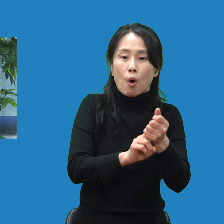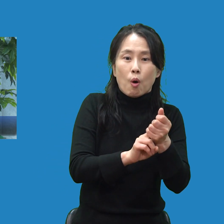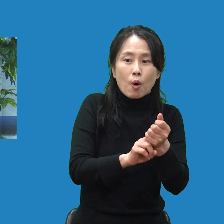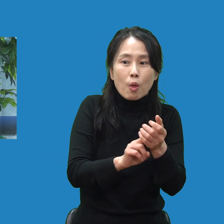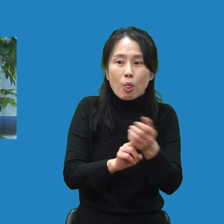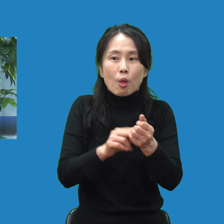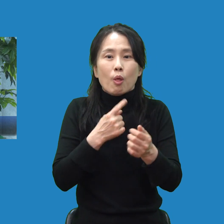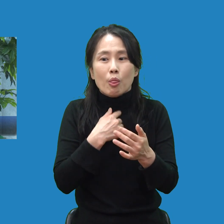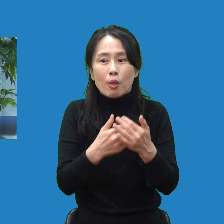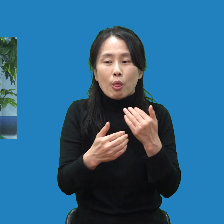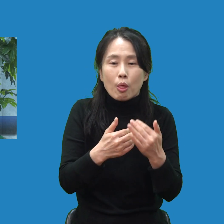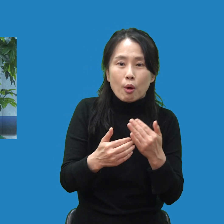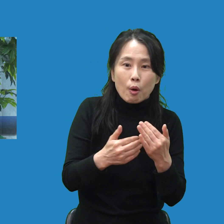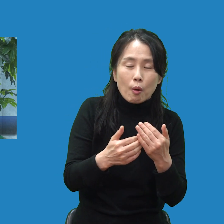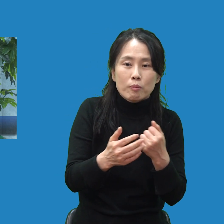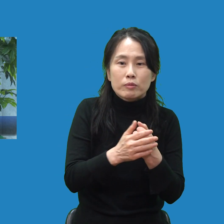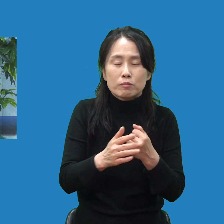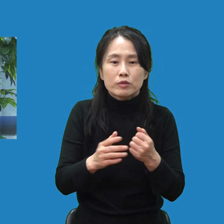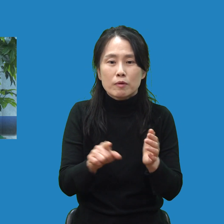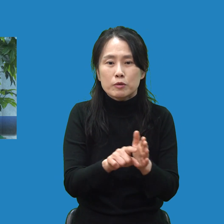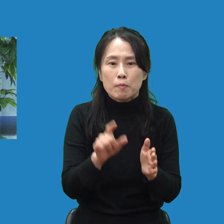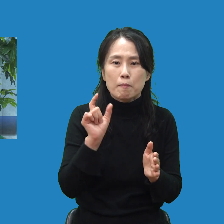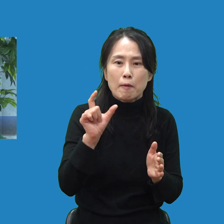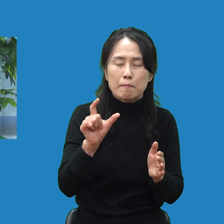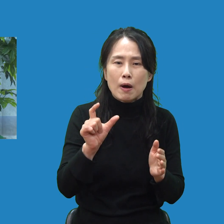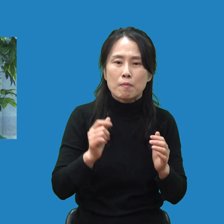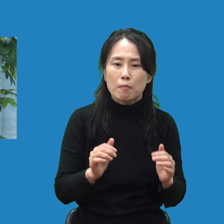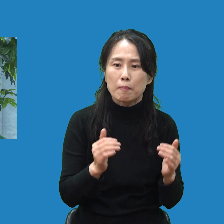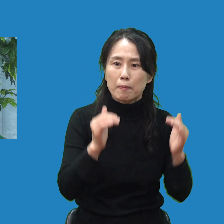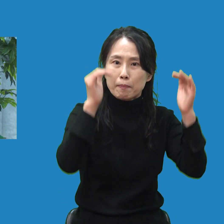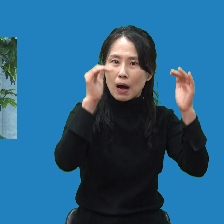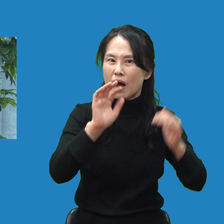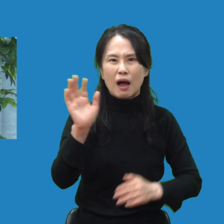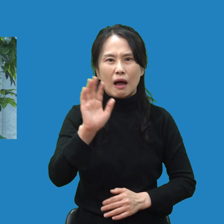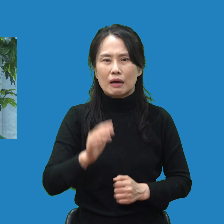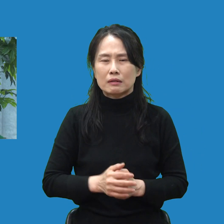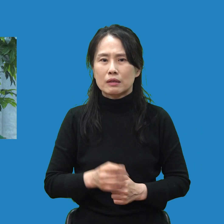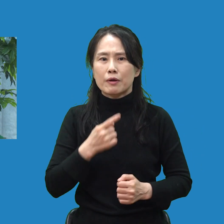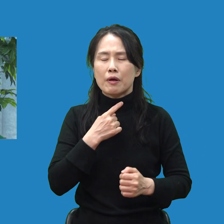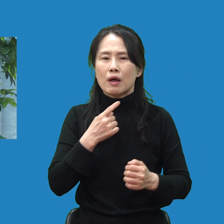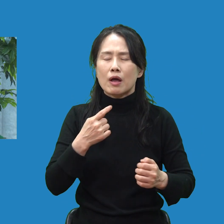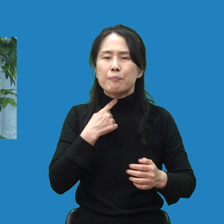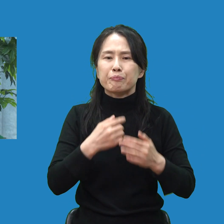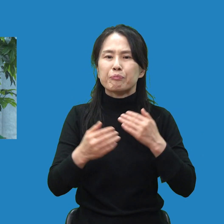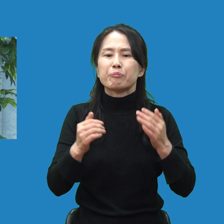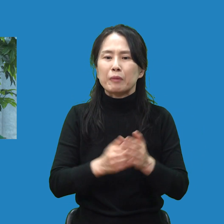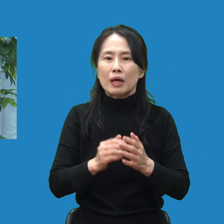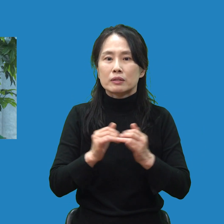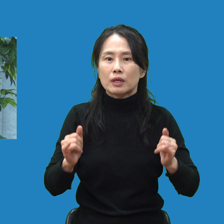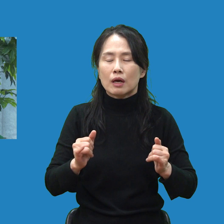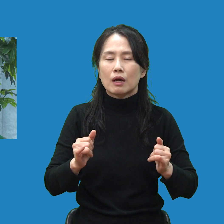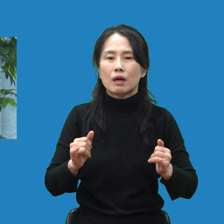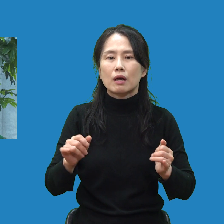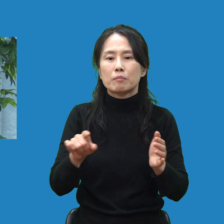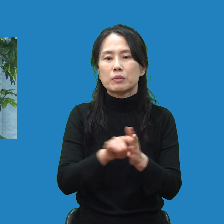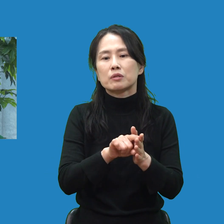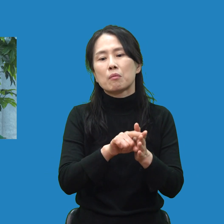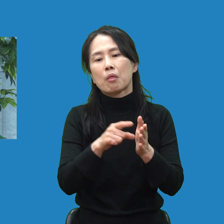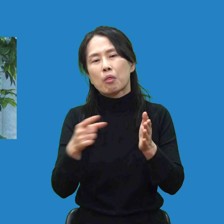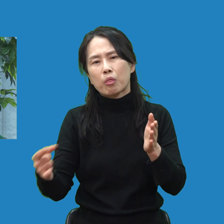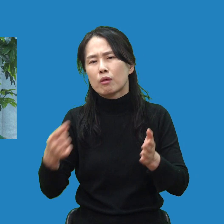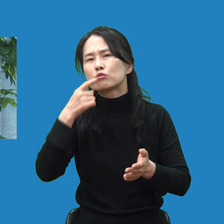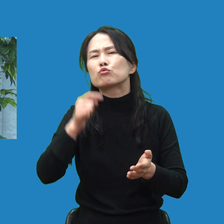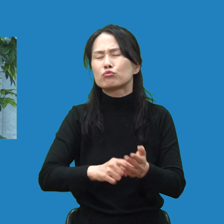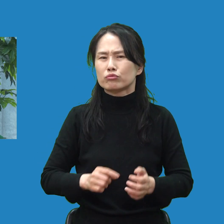현상으로 견고해지는 것 절대 아니에요. 기적 체험한 사람 믿음 또 흔들려요.